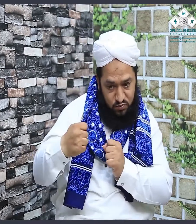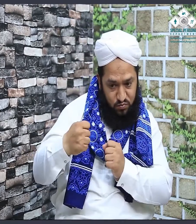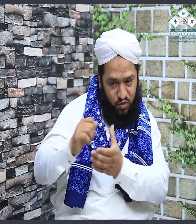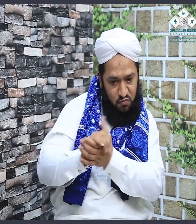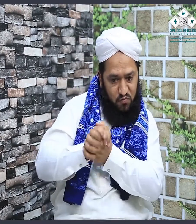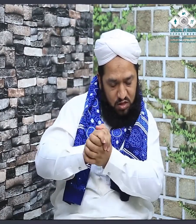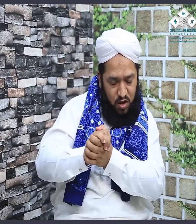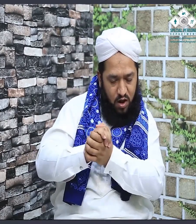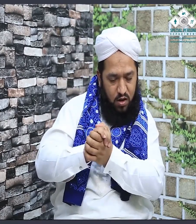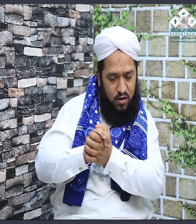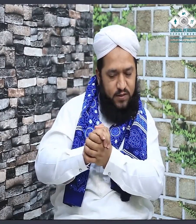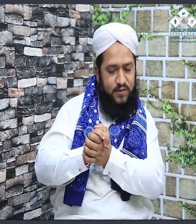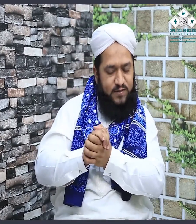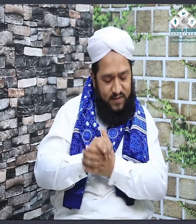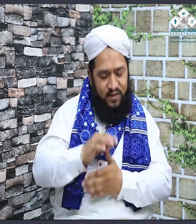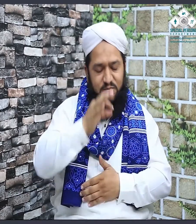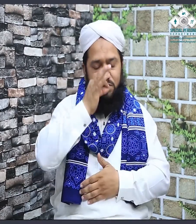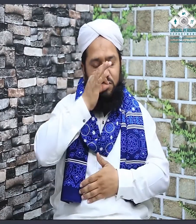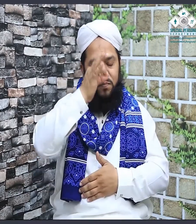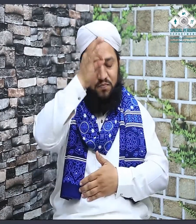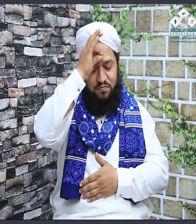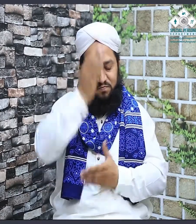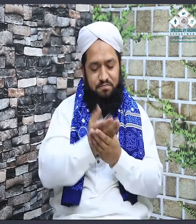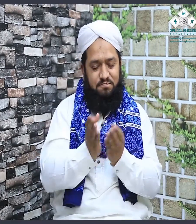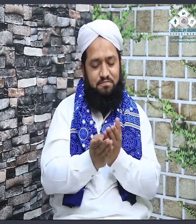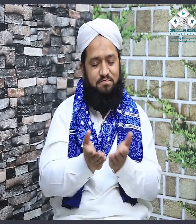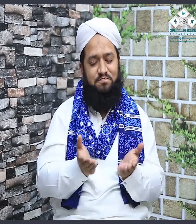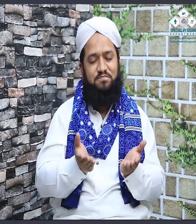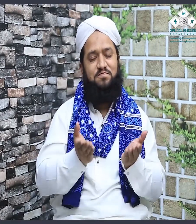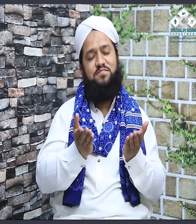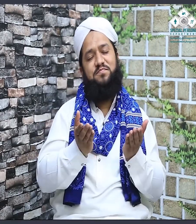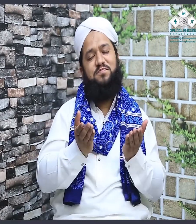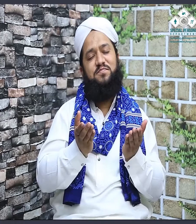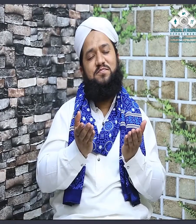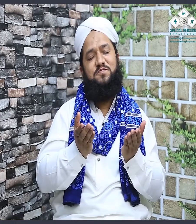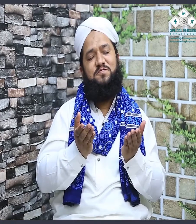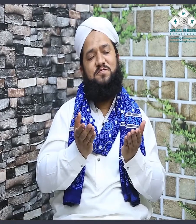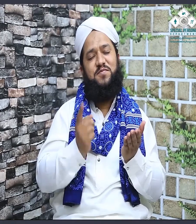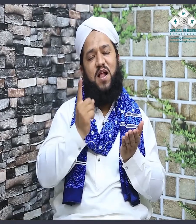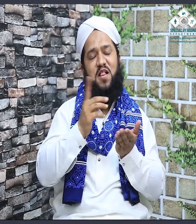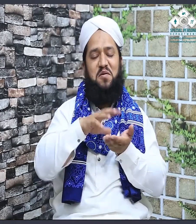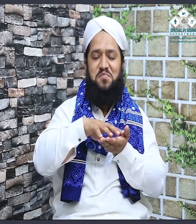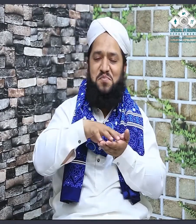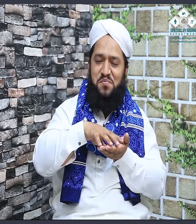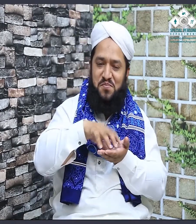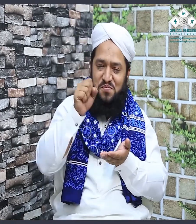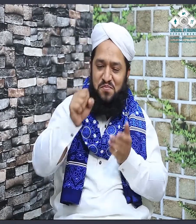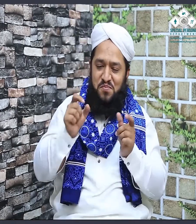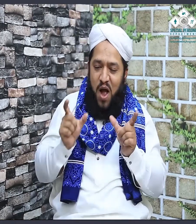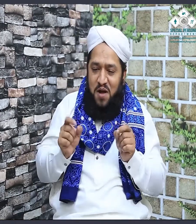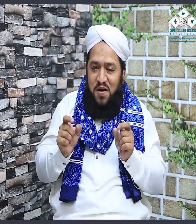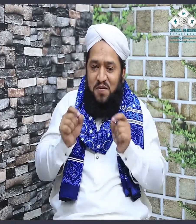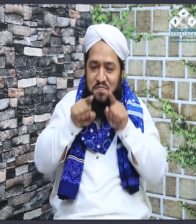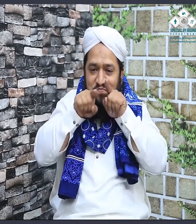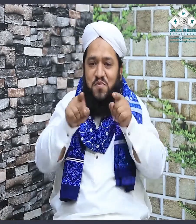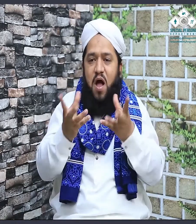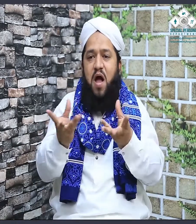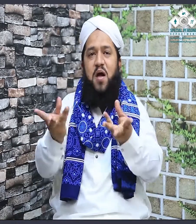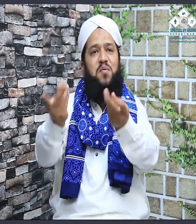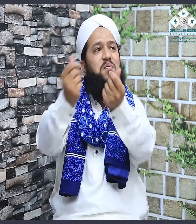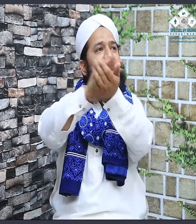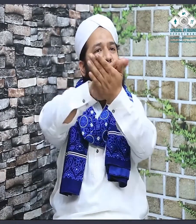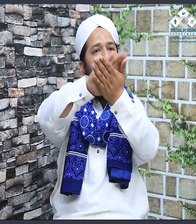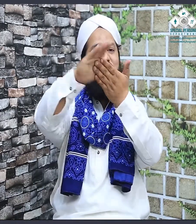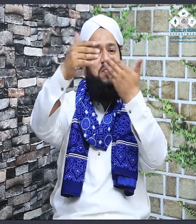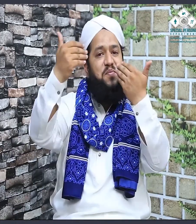کیا. حضرت موسیٰ علیہ السلام نے جب دعا کی تو اللہ تبارک و تعالیٰ نے آپ کی دعا قبول کی اور ٹڈیاں چلی گئیں. اچھا اب ہوا